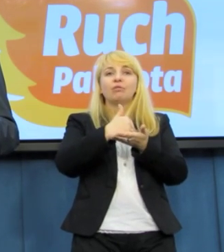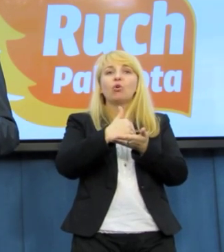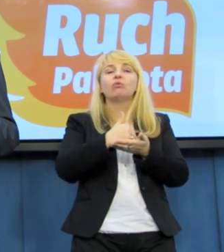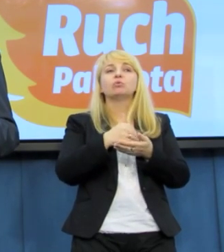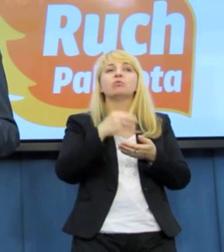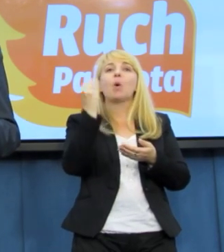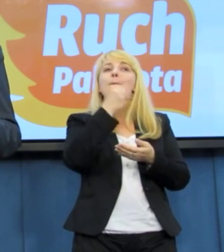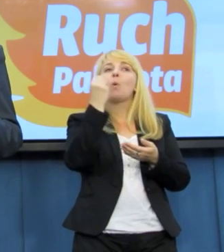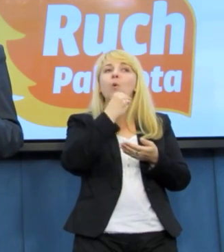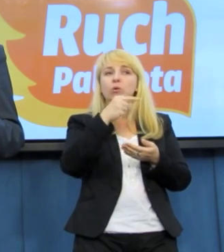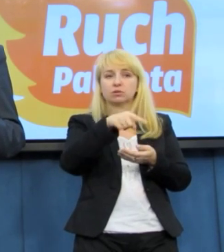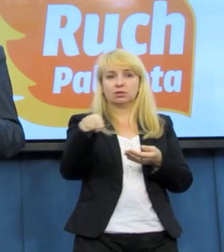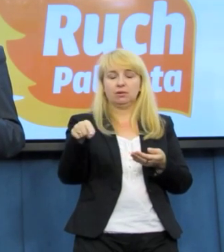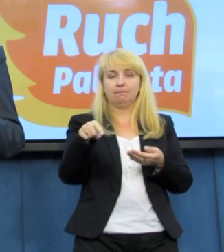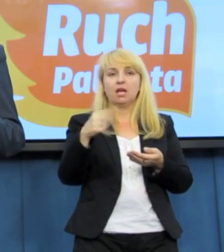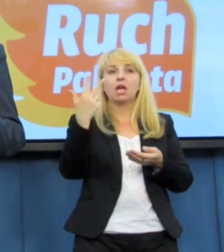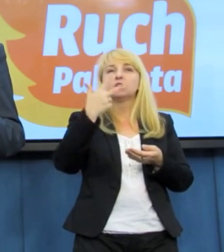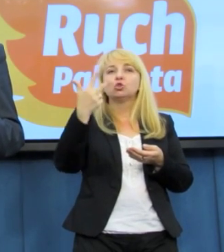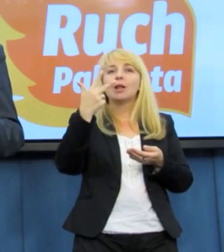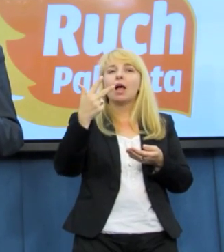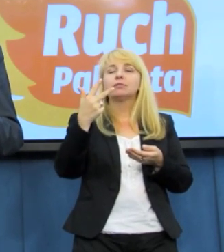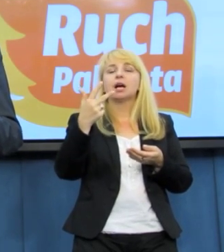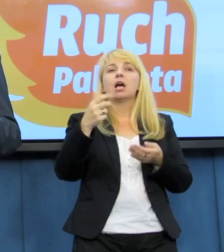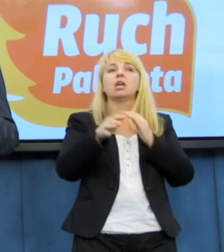tylko w ciągu 3 lat, od roku